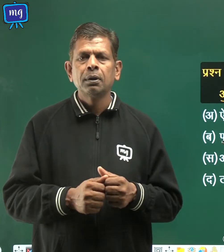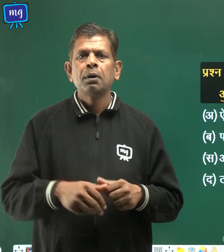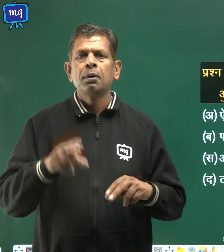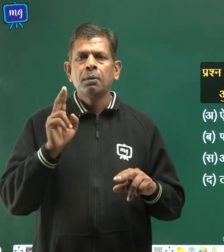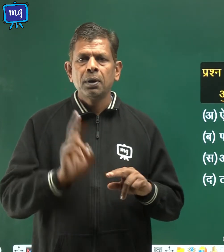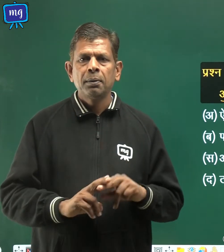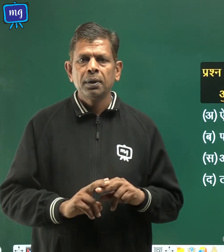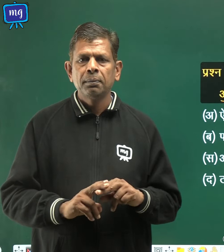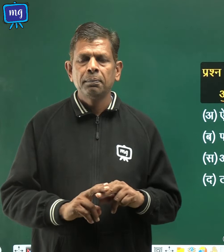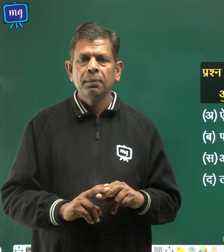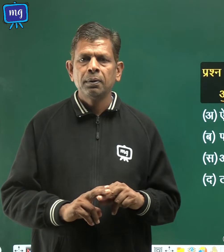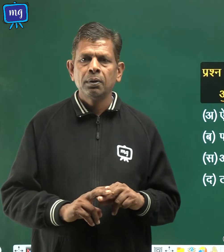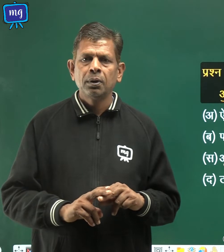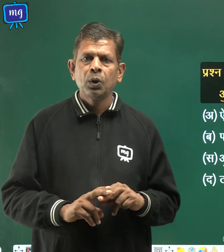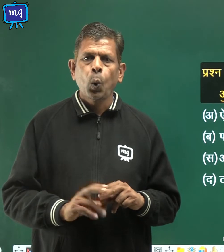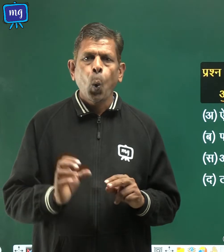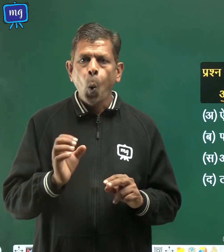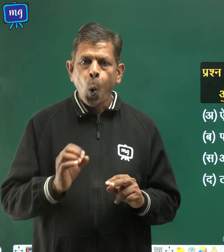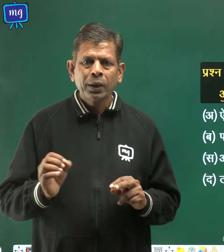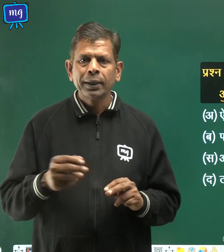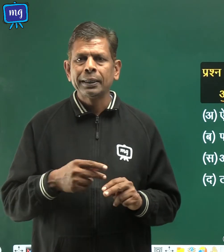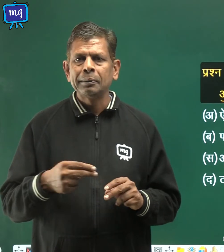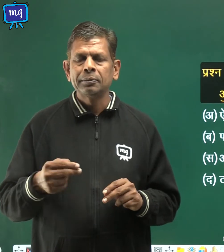फार्मिक अम्ल, ऑक्जेलिक अम्ल